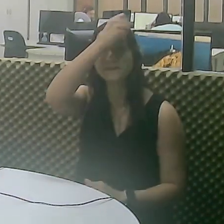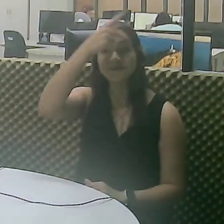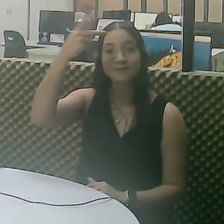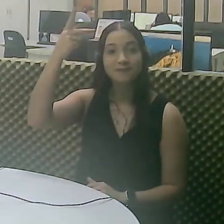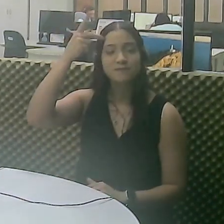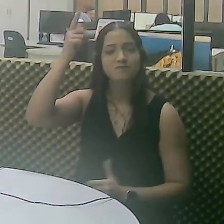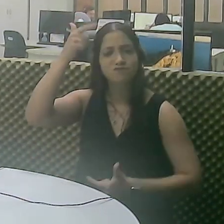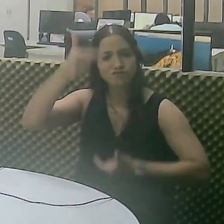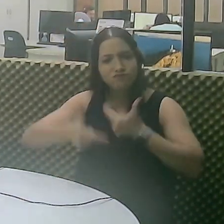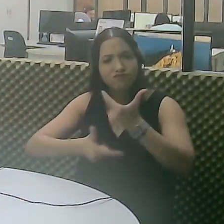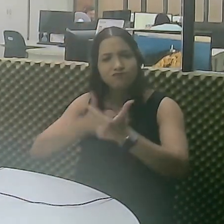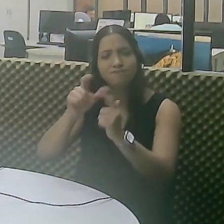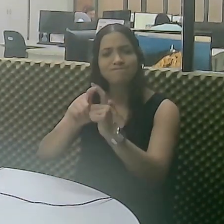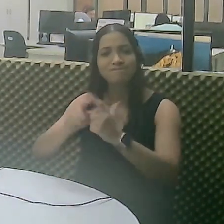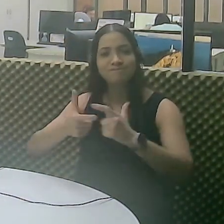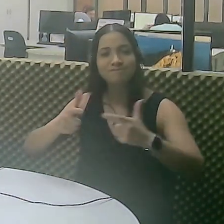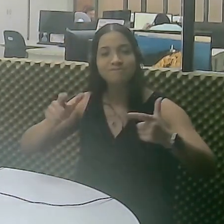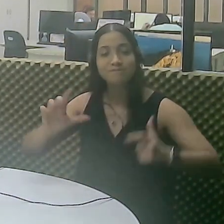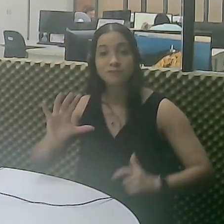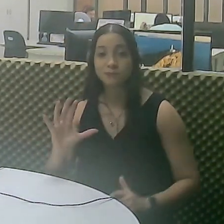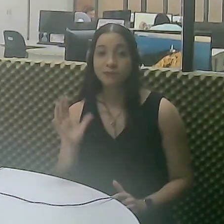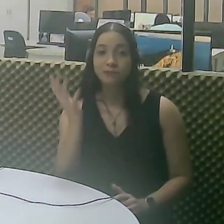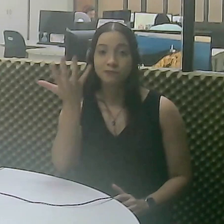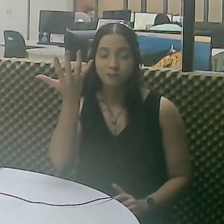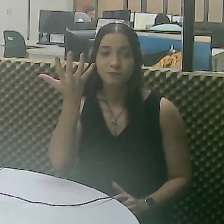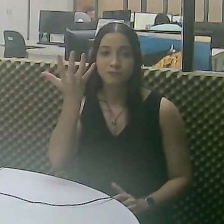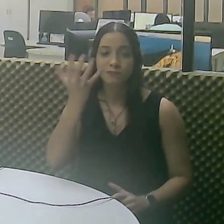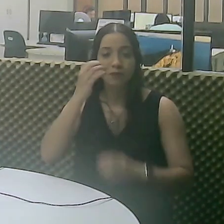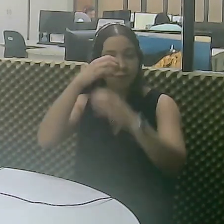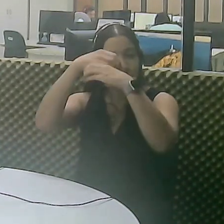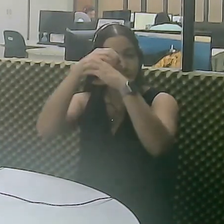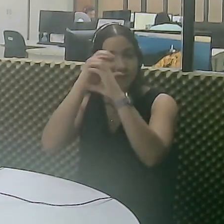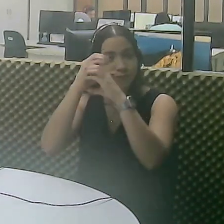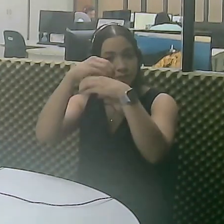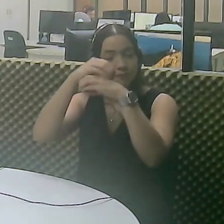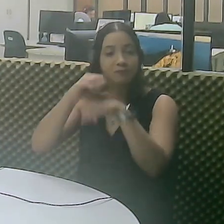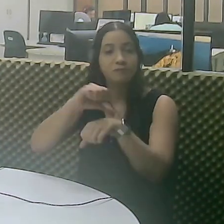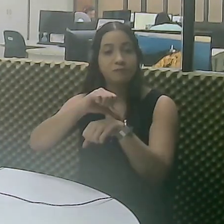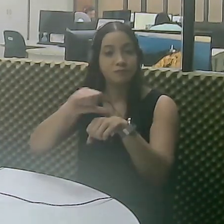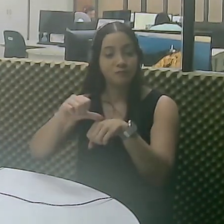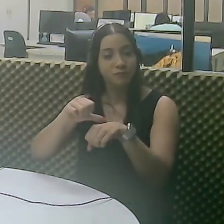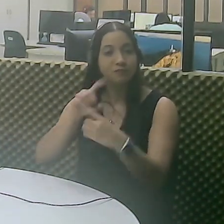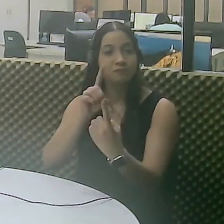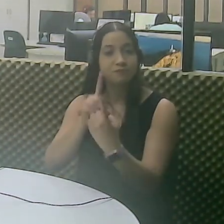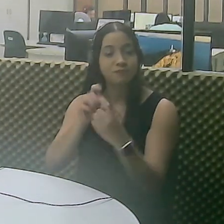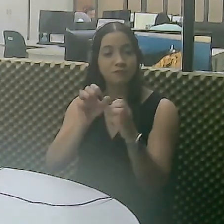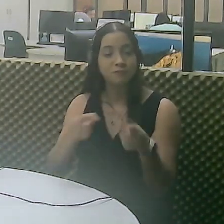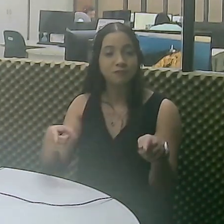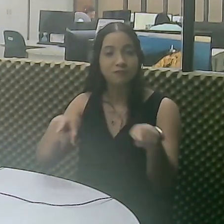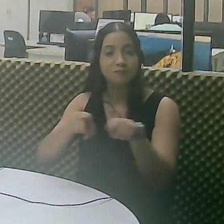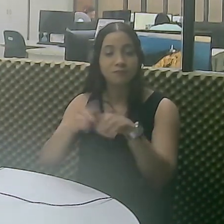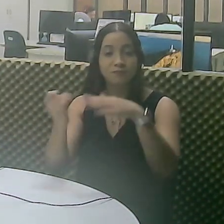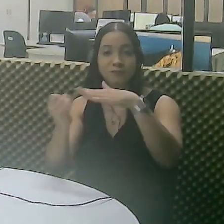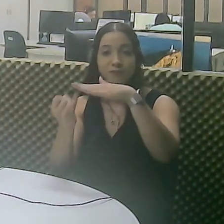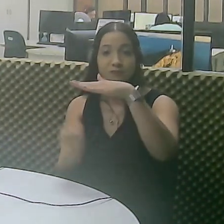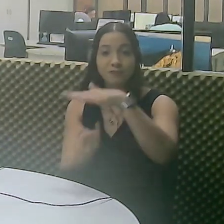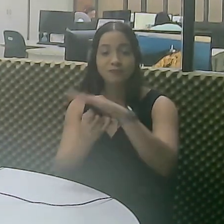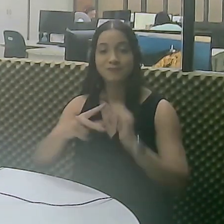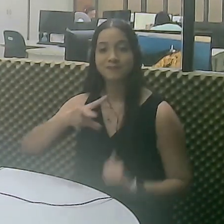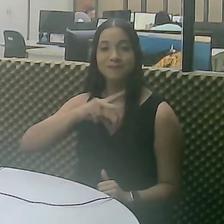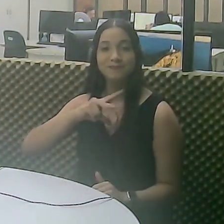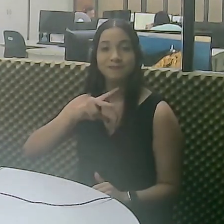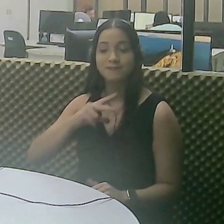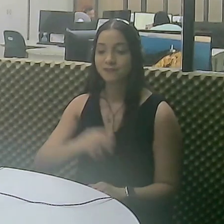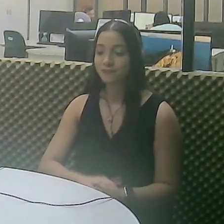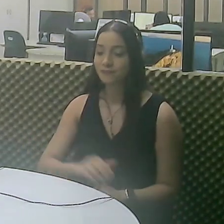Prefeitura trabalha para ampliar realização de exames e procedimentos por meio de parcerias com instituições